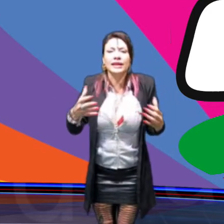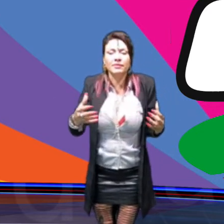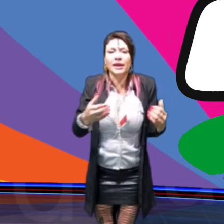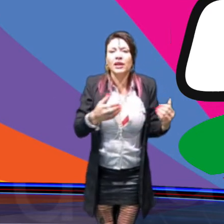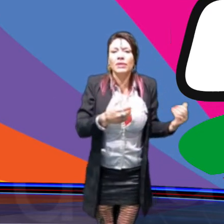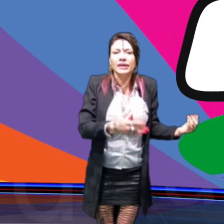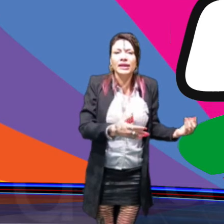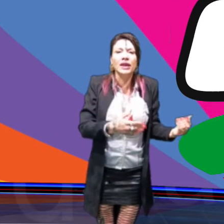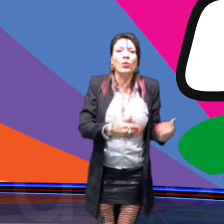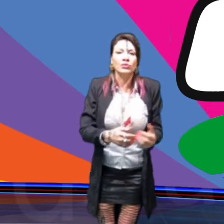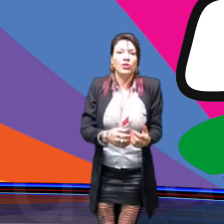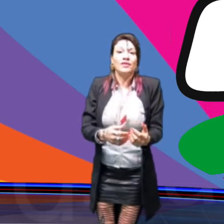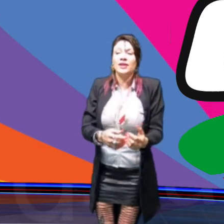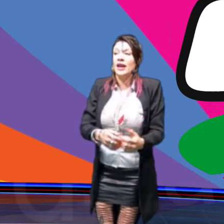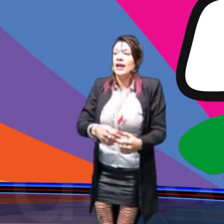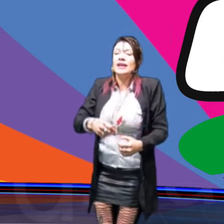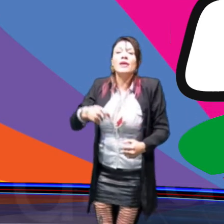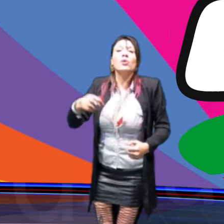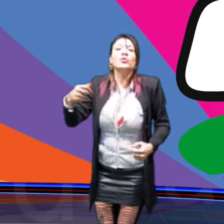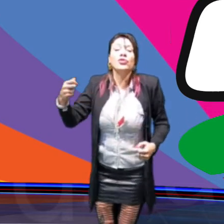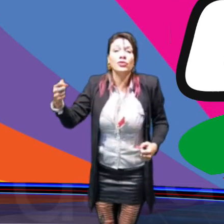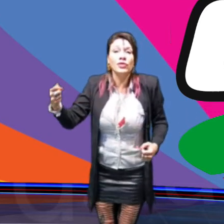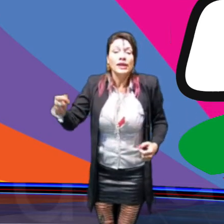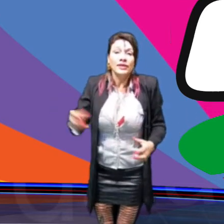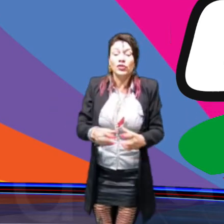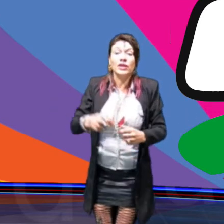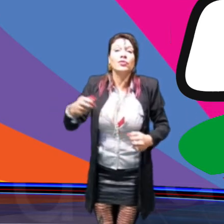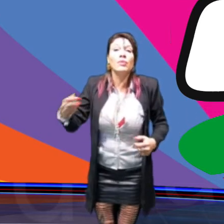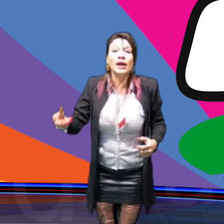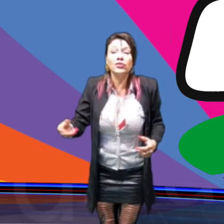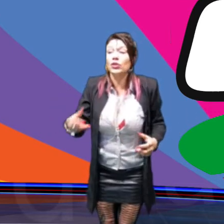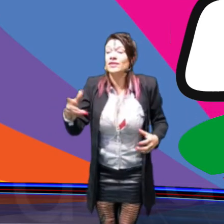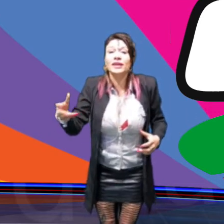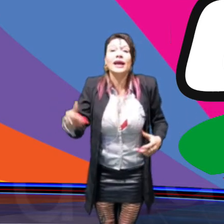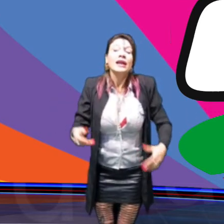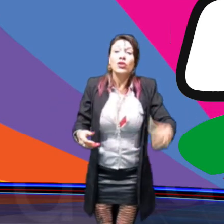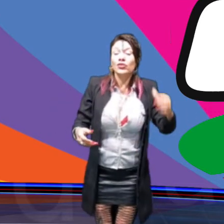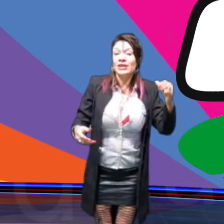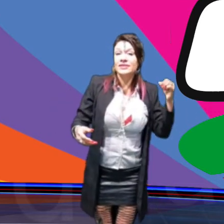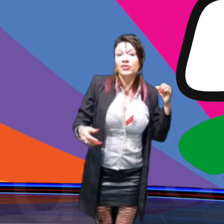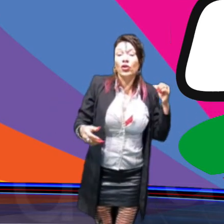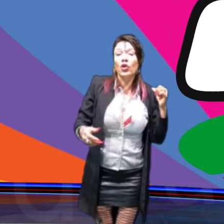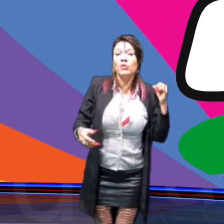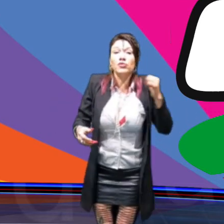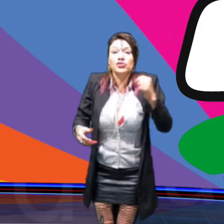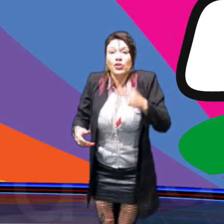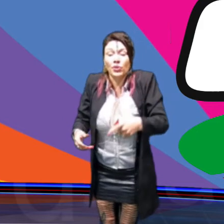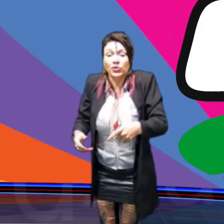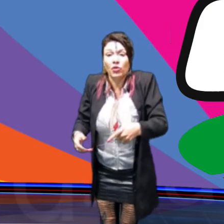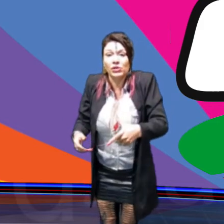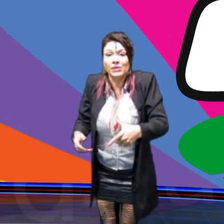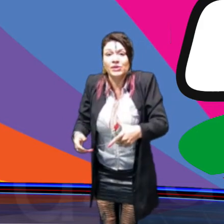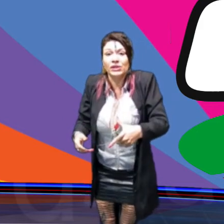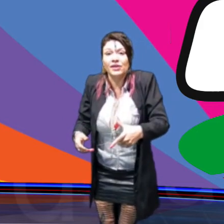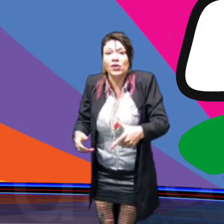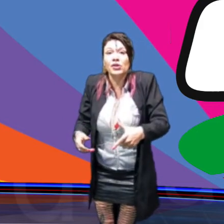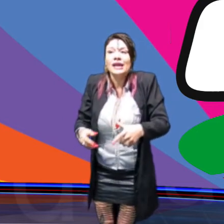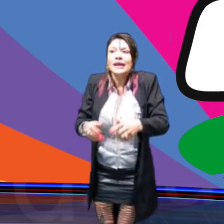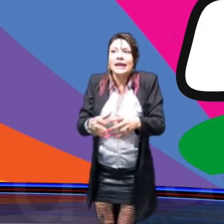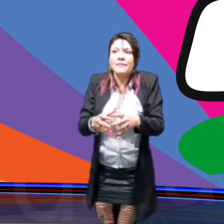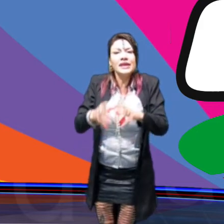para la humanidad en cuanto a lo que sería la evolución de los seres humanos, en lo que sería los ancestros, cómo influyeron en nuestro comportamiento al día de